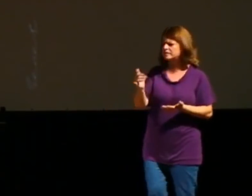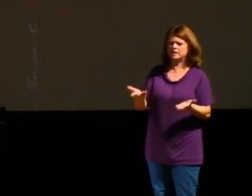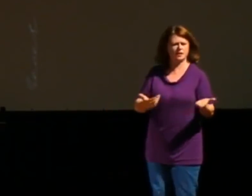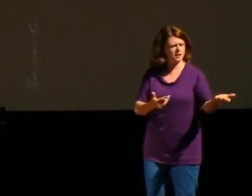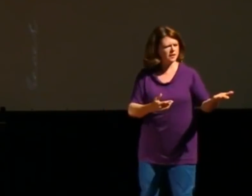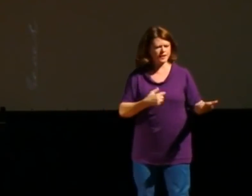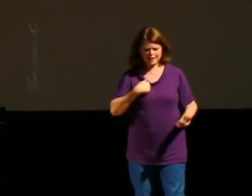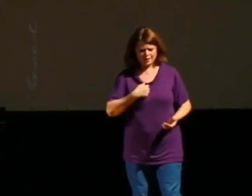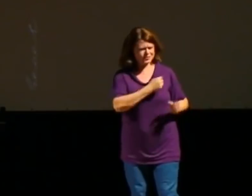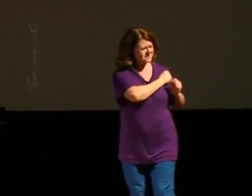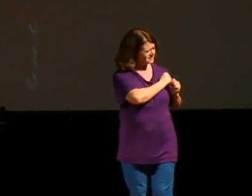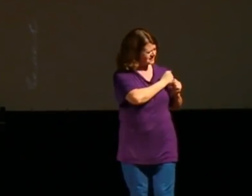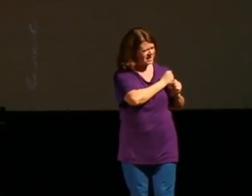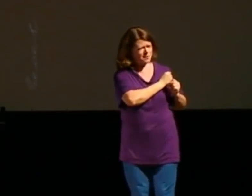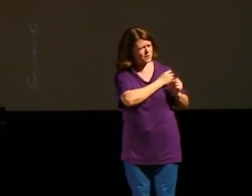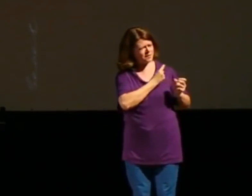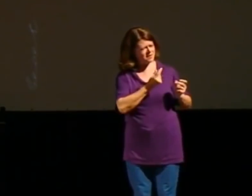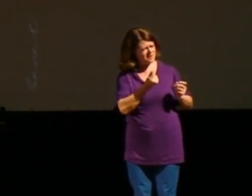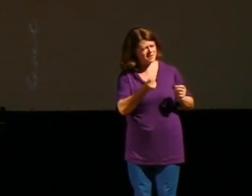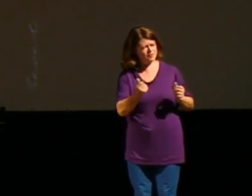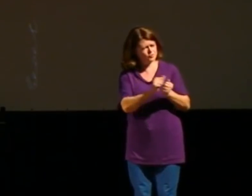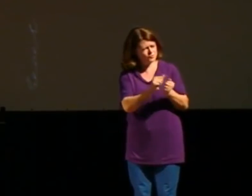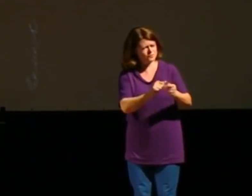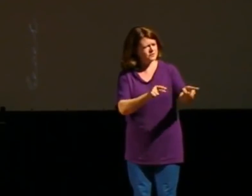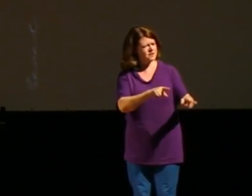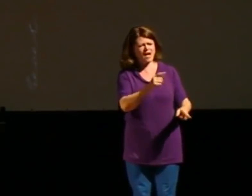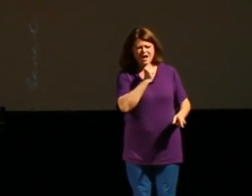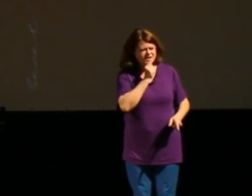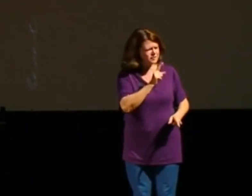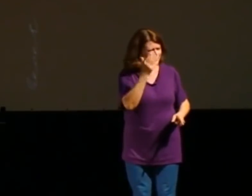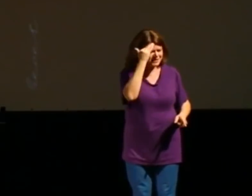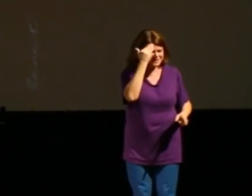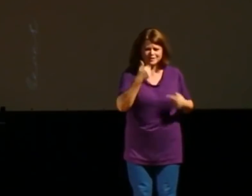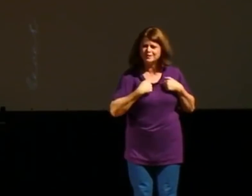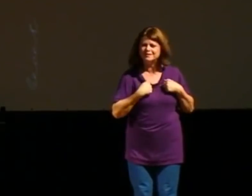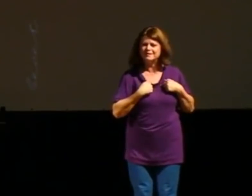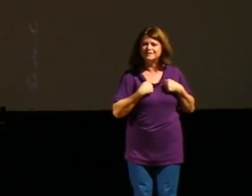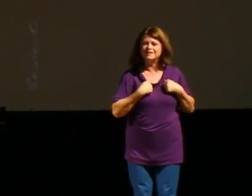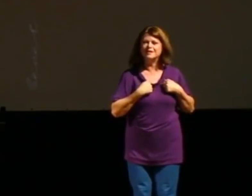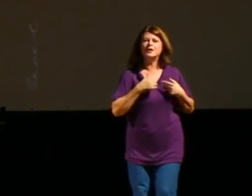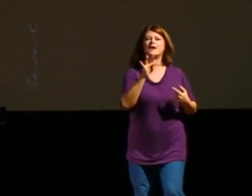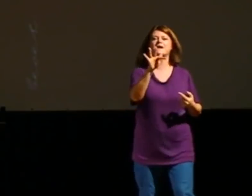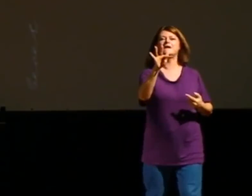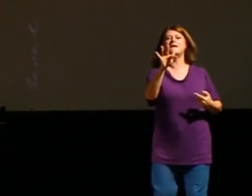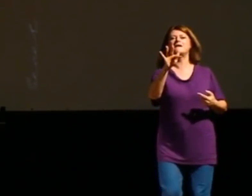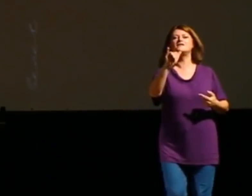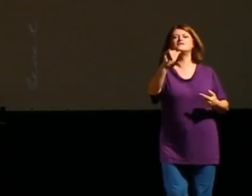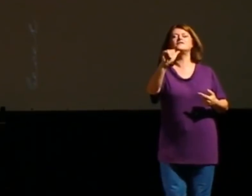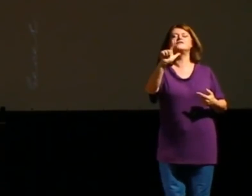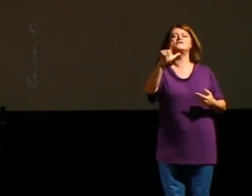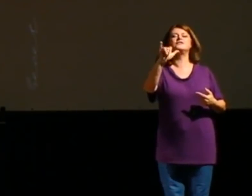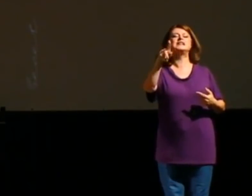ainda? Filipe fala para Jesus no capítulo 14 de João, mostra-nos o Pai. Jesus, você não entendeu nada,